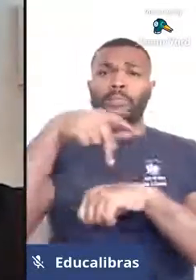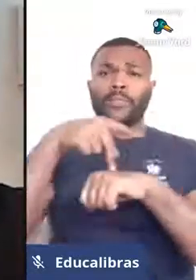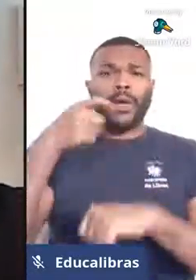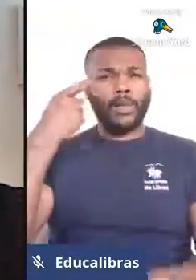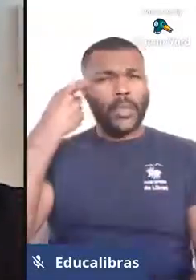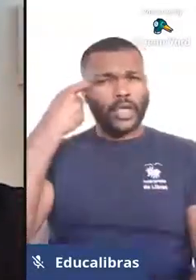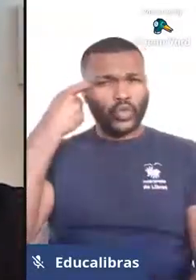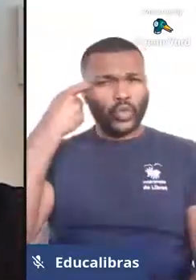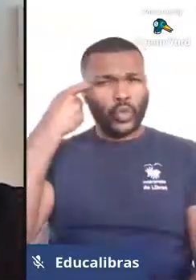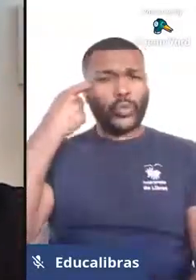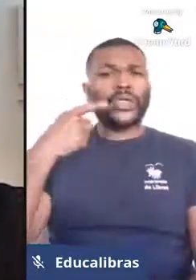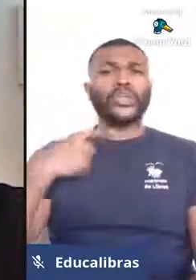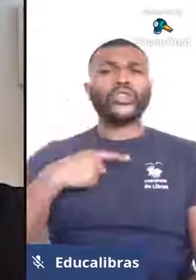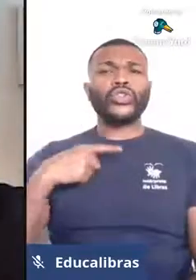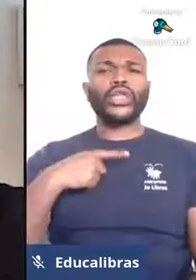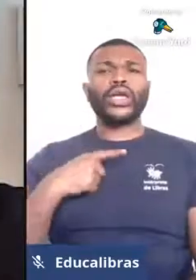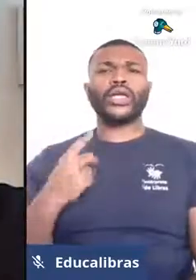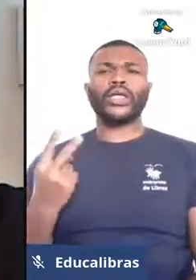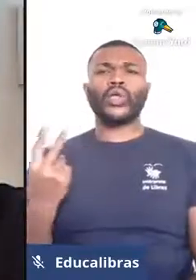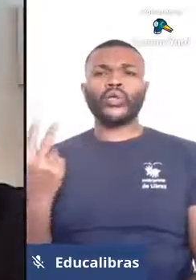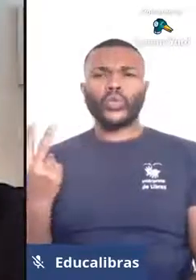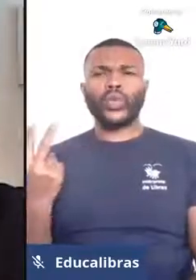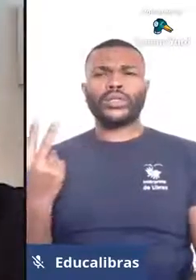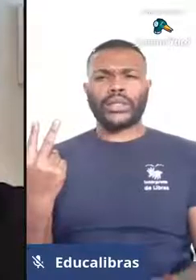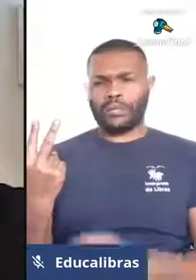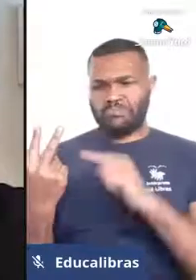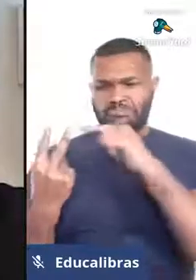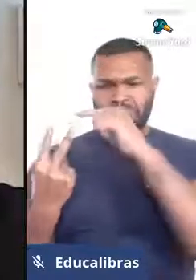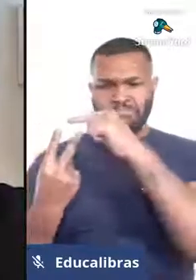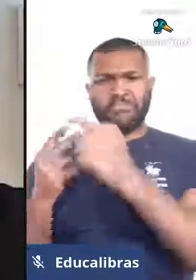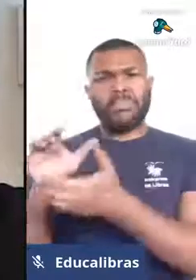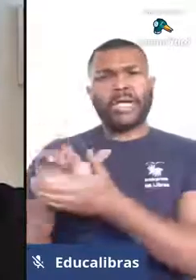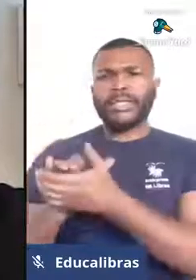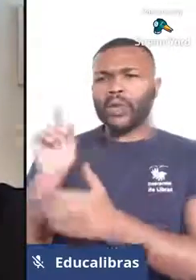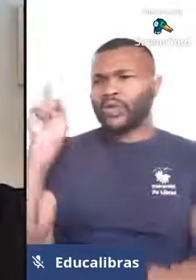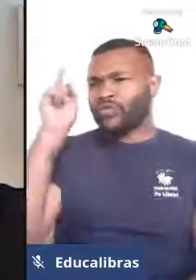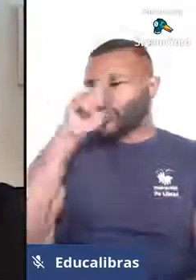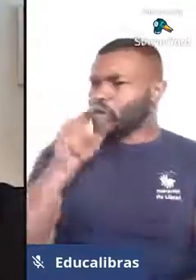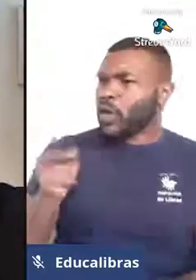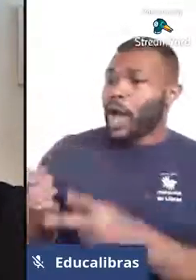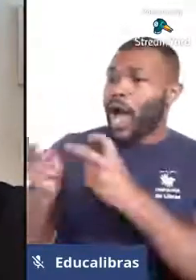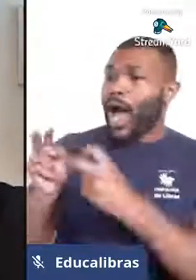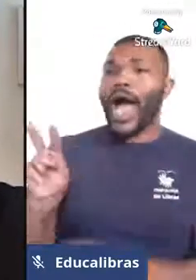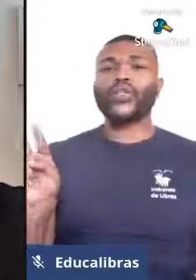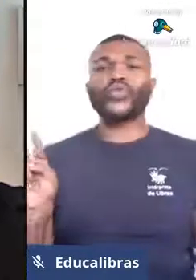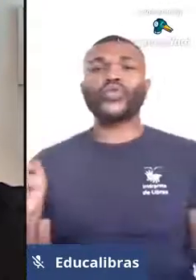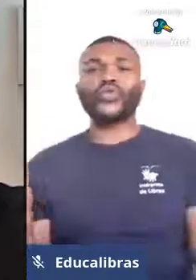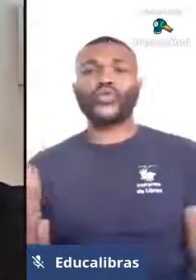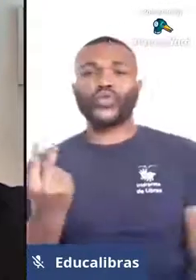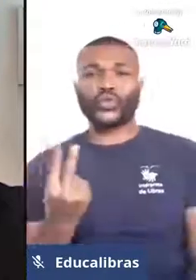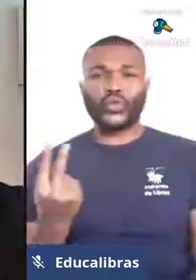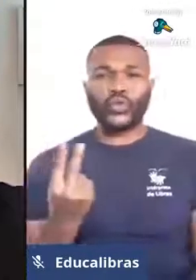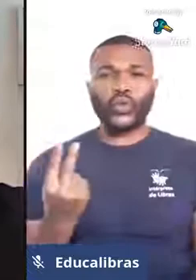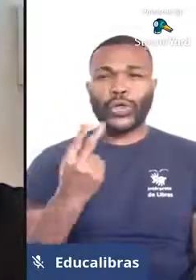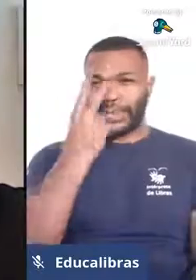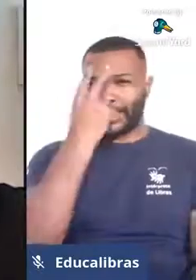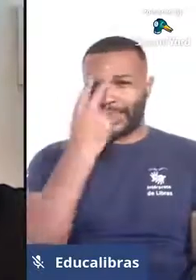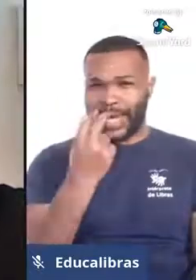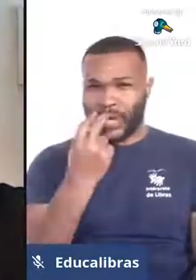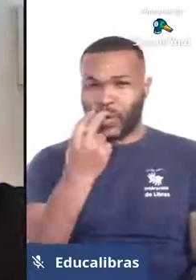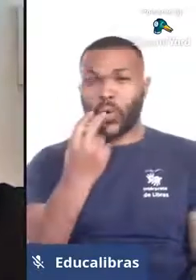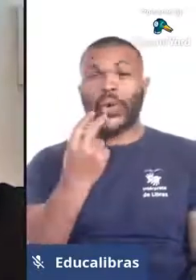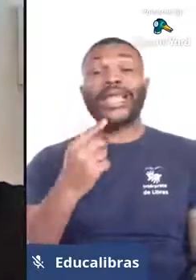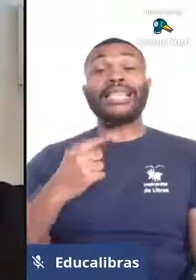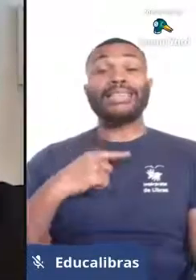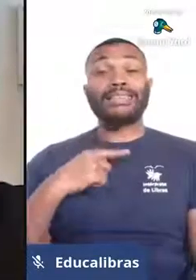casal que estava com uma certa dificuldade de se locomover. Aí eu entendi que eram cegos, os dois cegos, e o Museu do Futebol tem uma experiência que é um chute a gol.